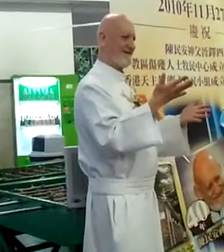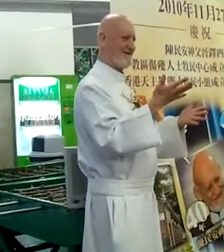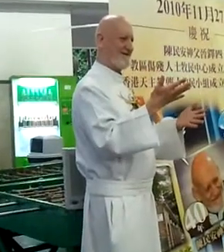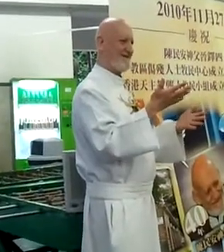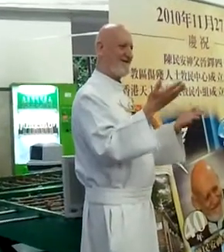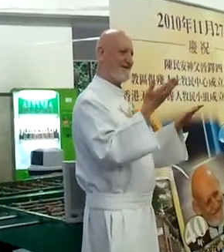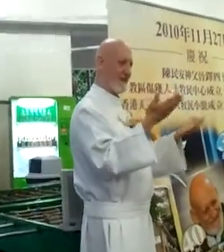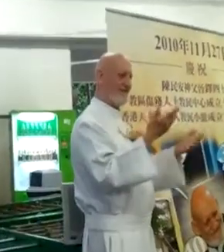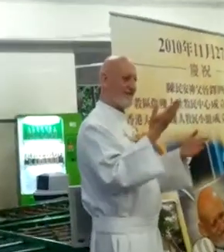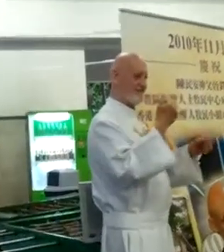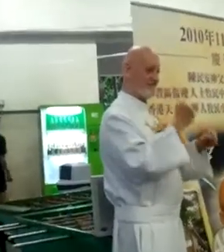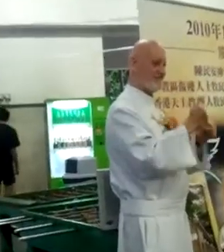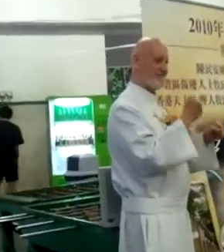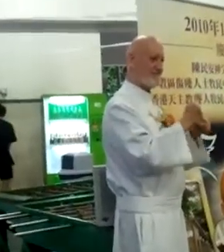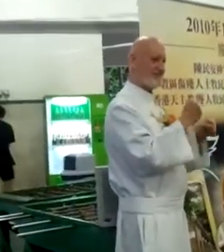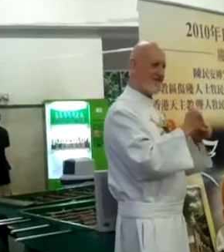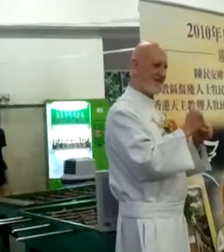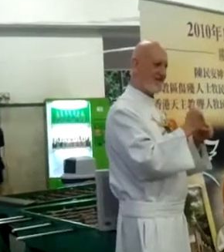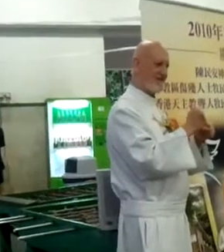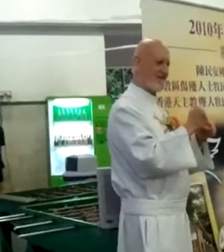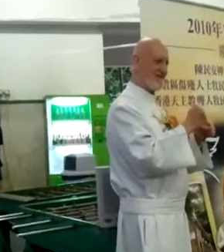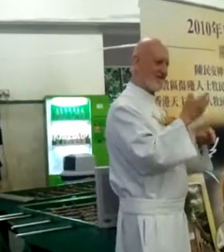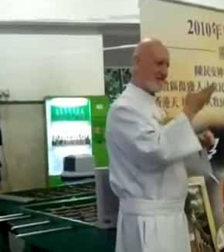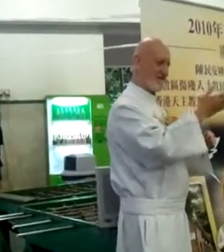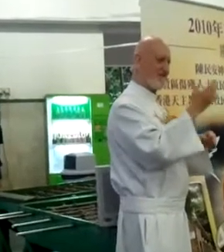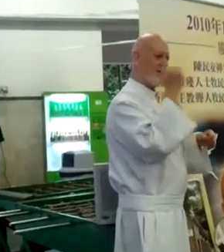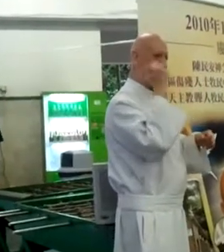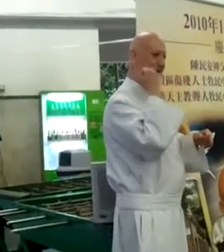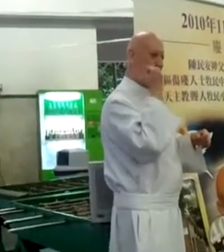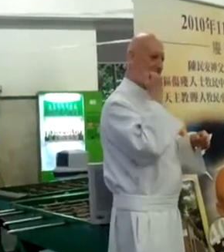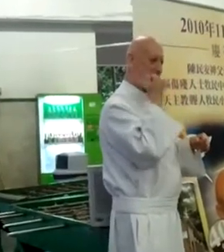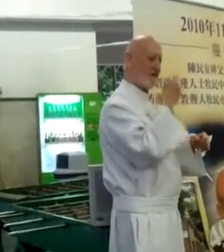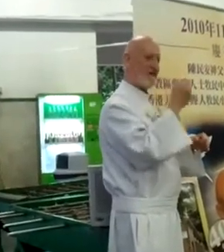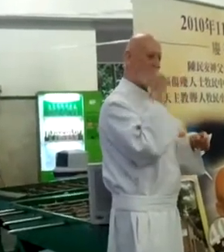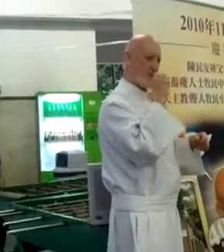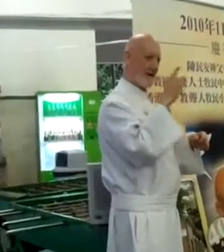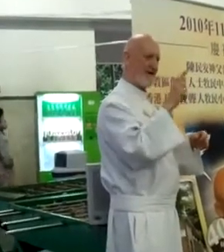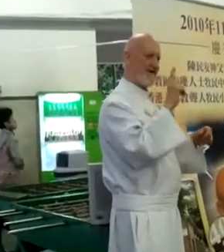我在香港澳門的工作